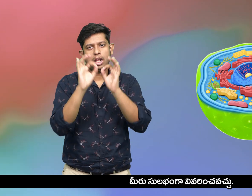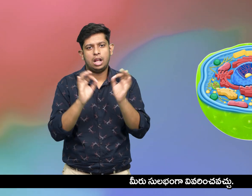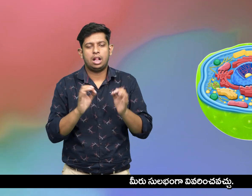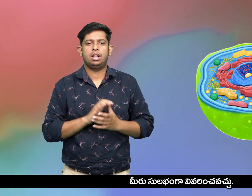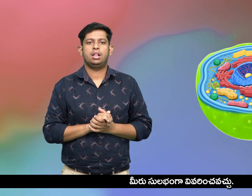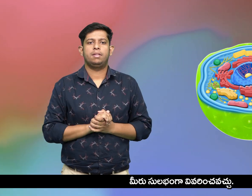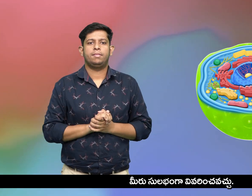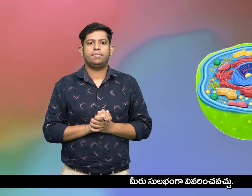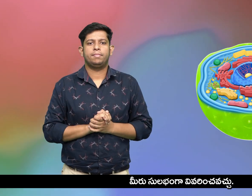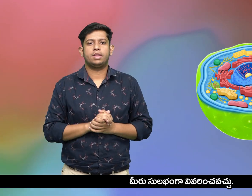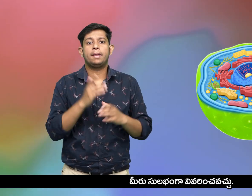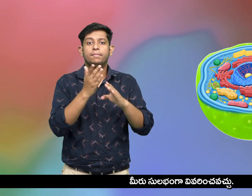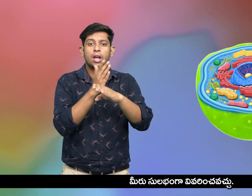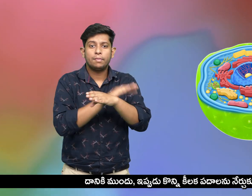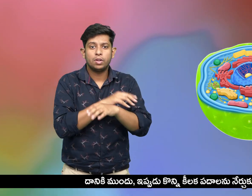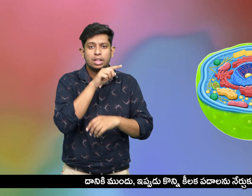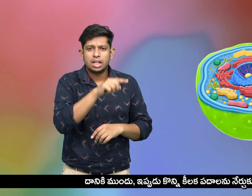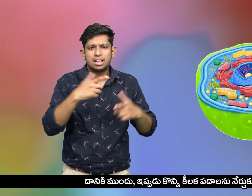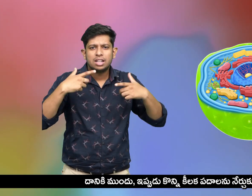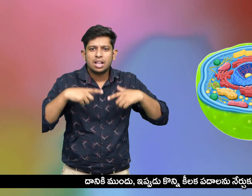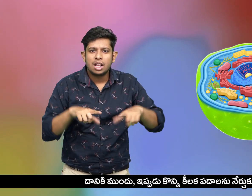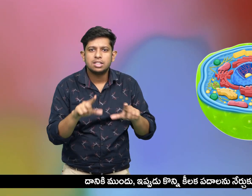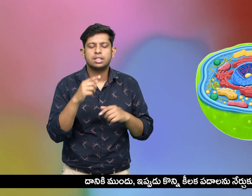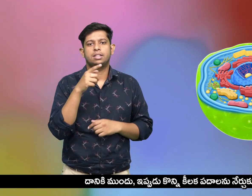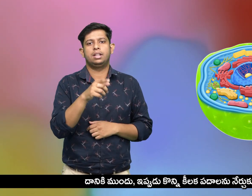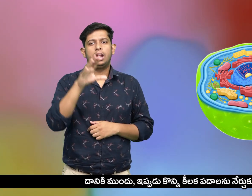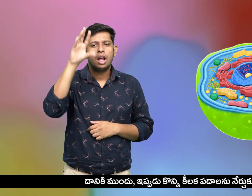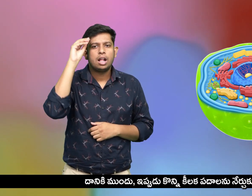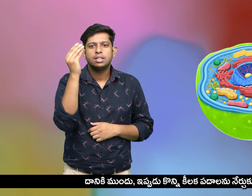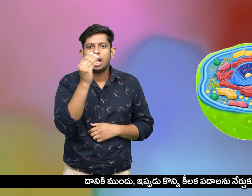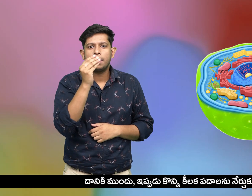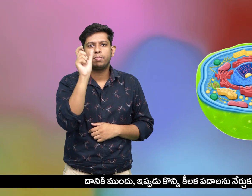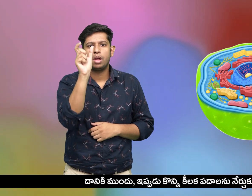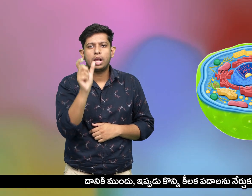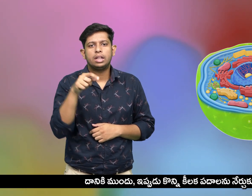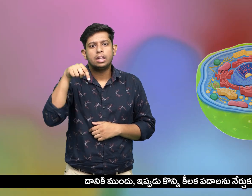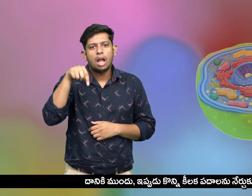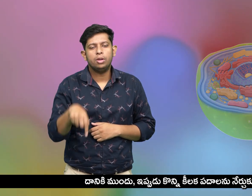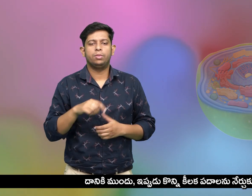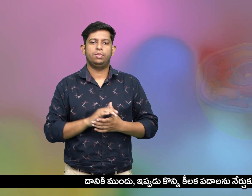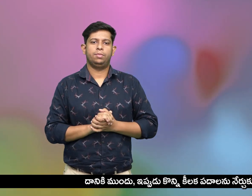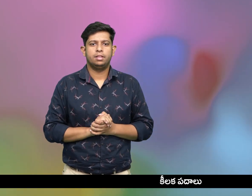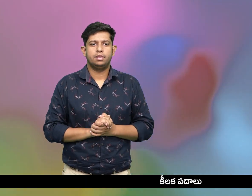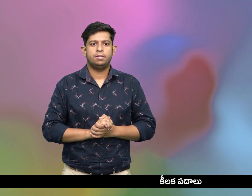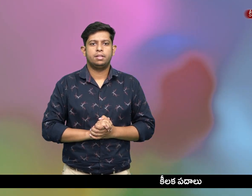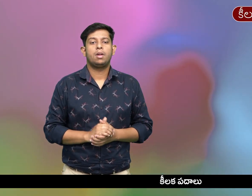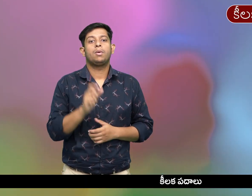సులభంగా వివరించవచ్చు. దానికి ముందు ఇప్పుడు కొన్ని కీలక పదాలను నేర్చుకుందాం. కీలక